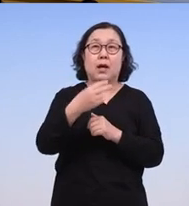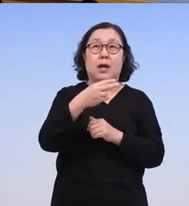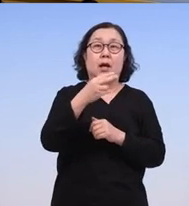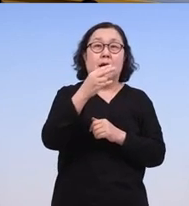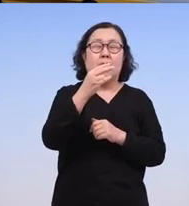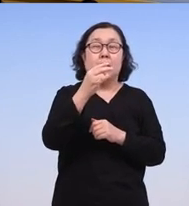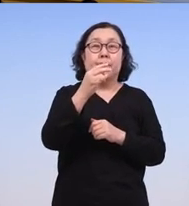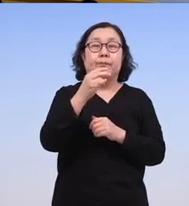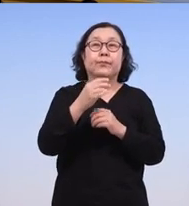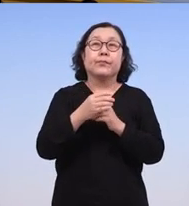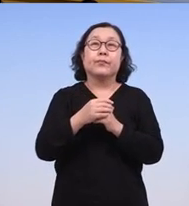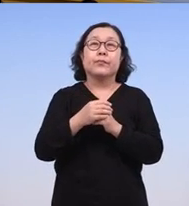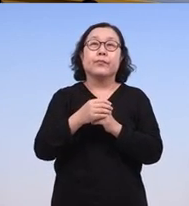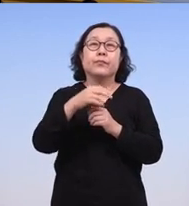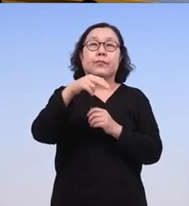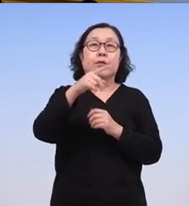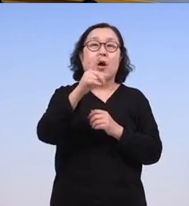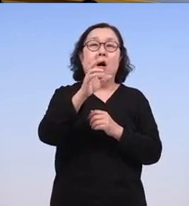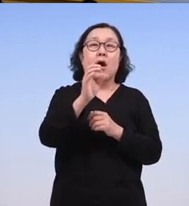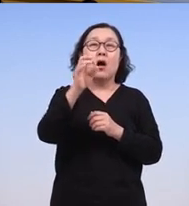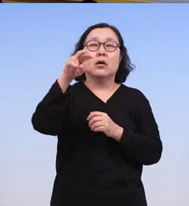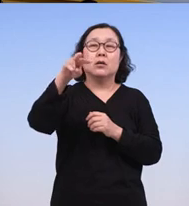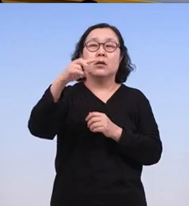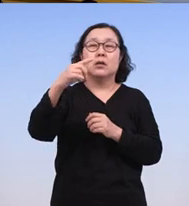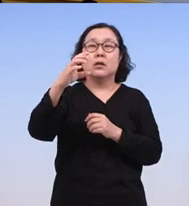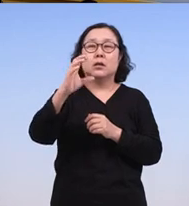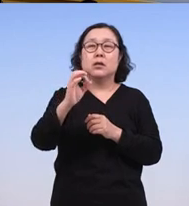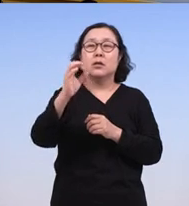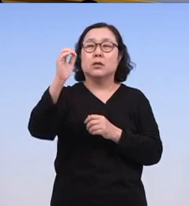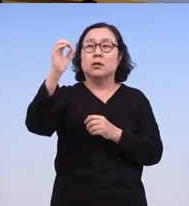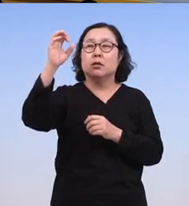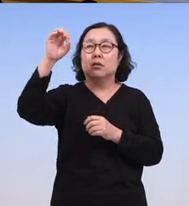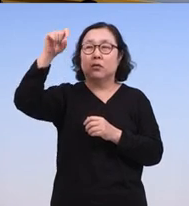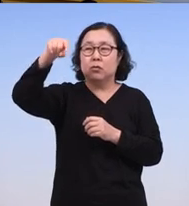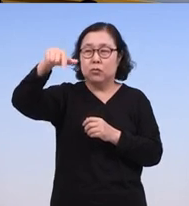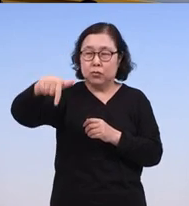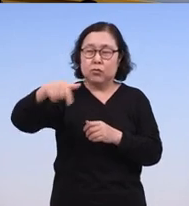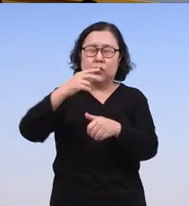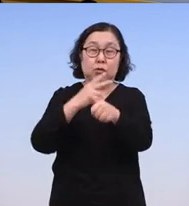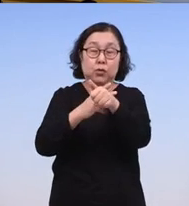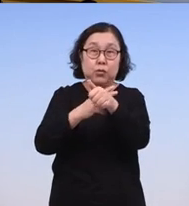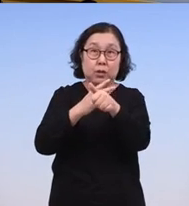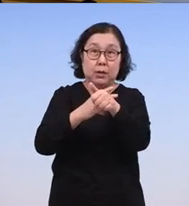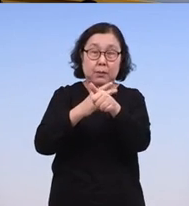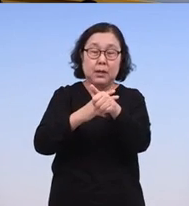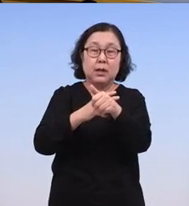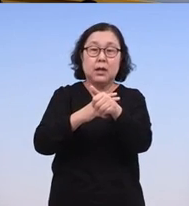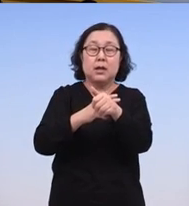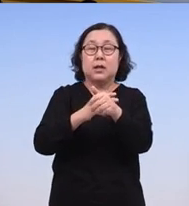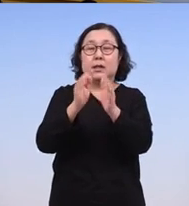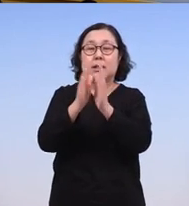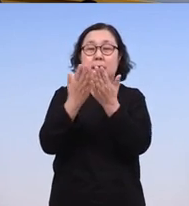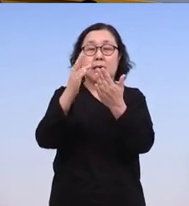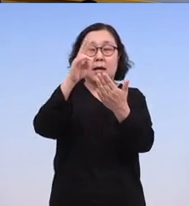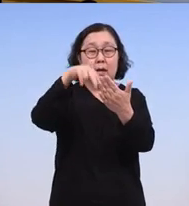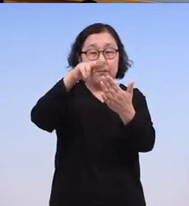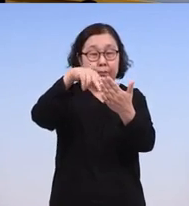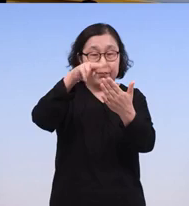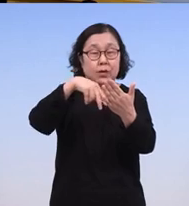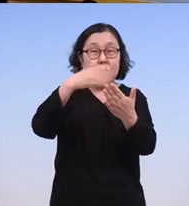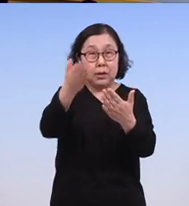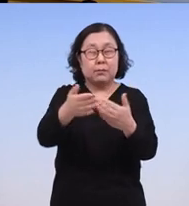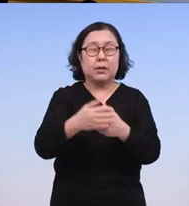덴버 신학교에서 조직신학을 가르치시는 정성우 교수님 글에서 이게 잘 설명이 돼서 제가 몇 구 읽어드리려고 합니다.